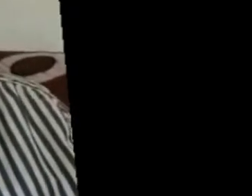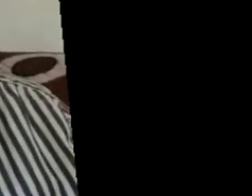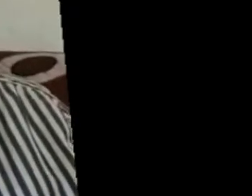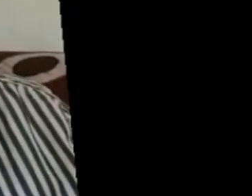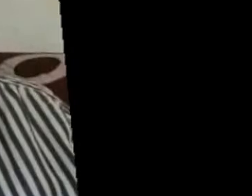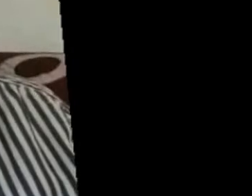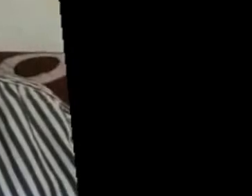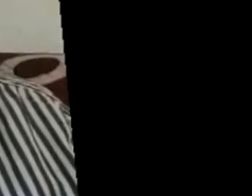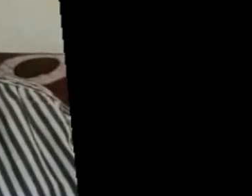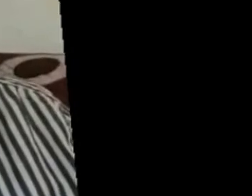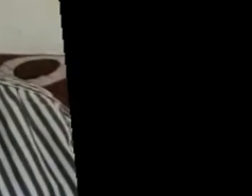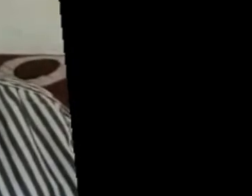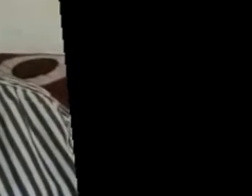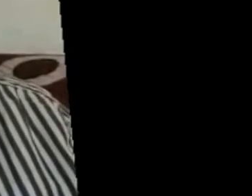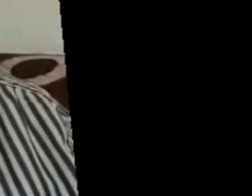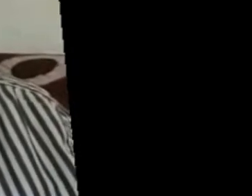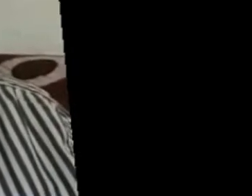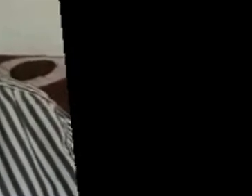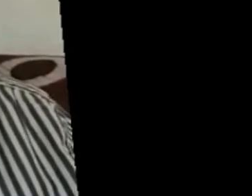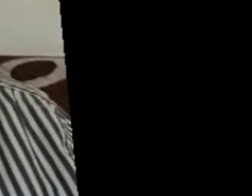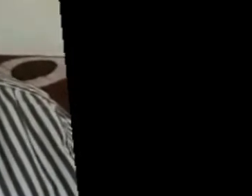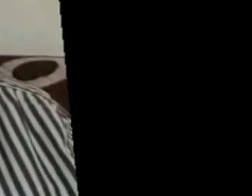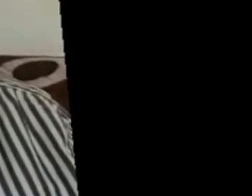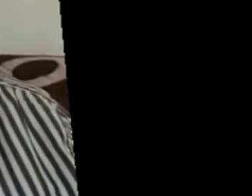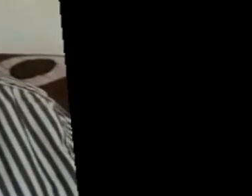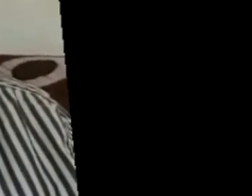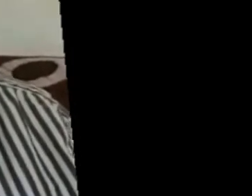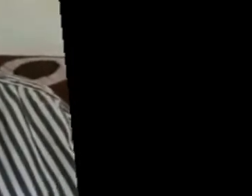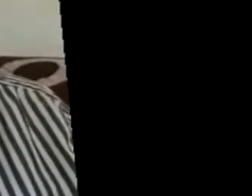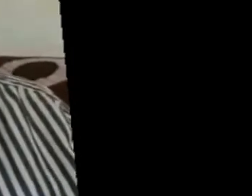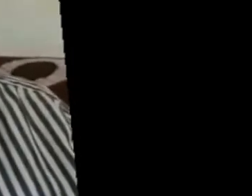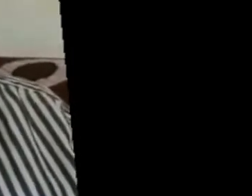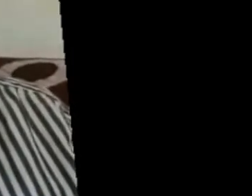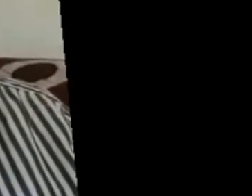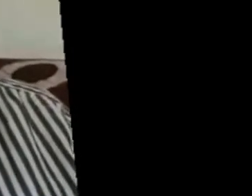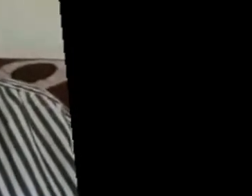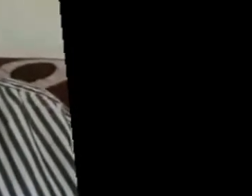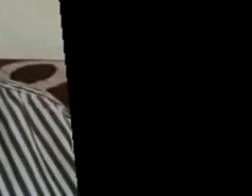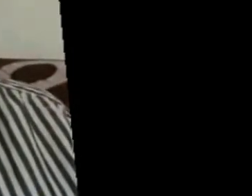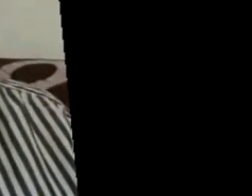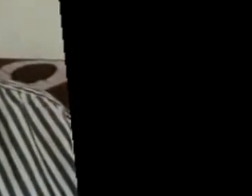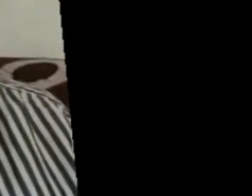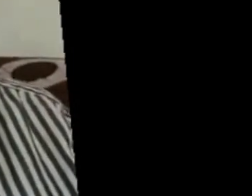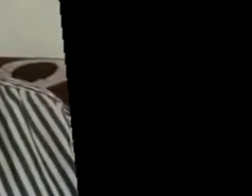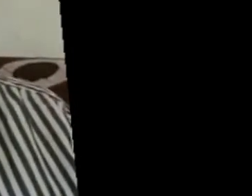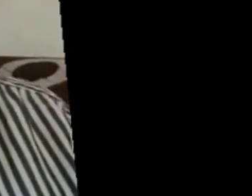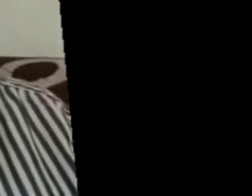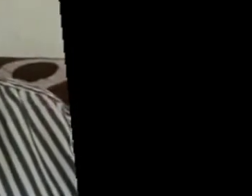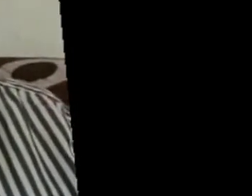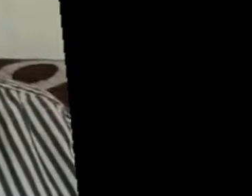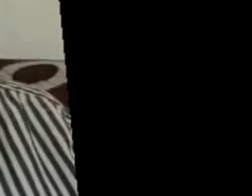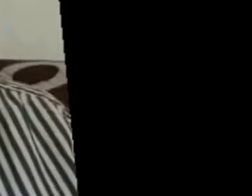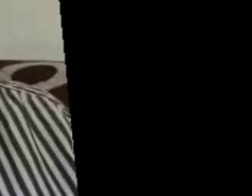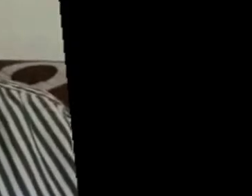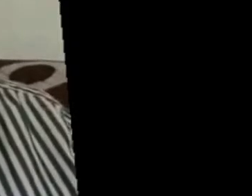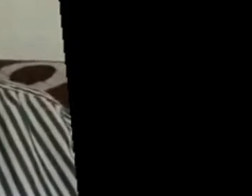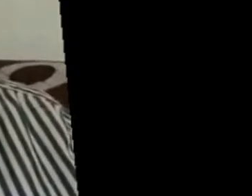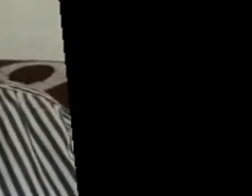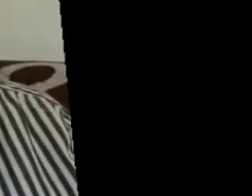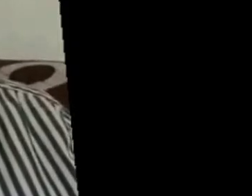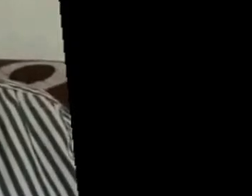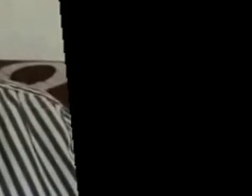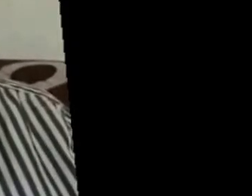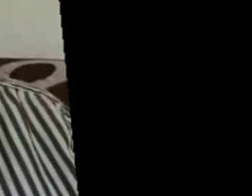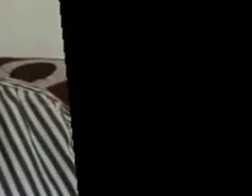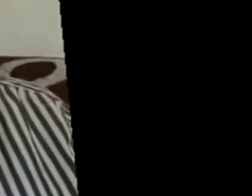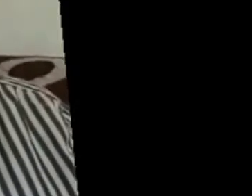aprendendo, né, aprendendo, porque aquilo ali é um aprendizado, uma educação, tanto na parte para as crianças, como